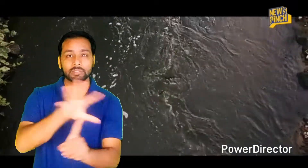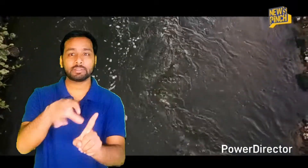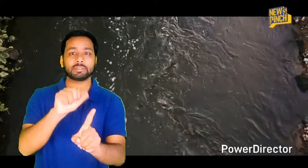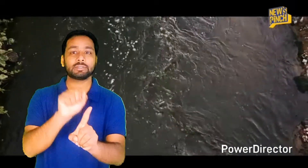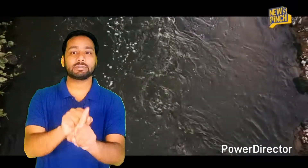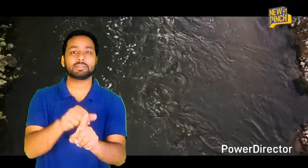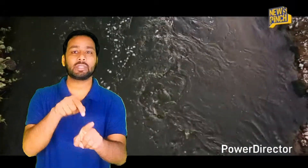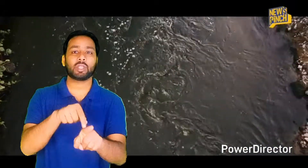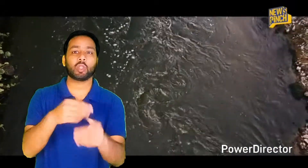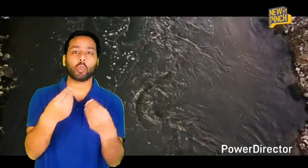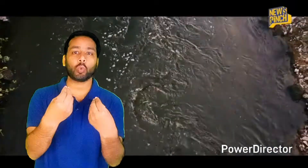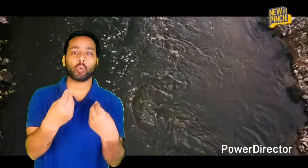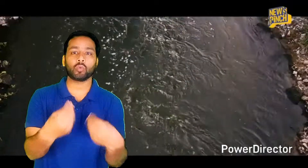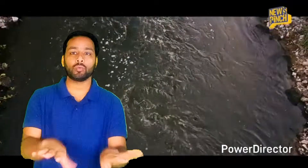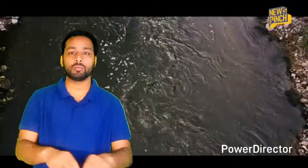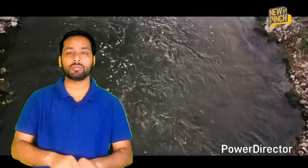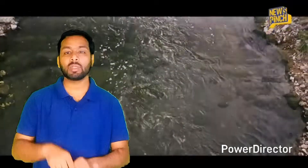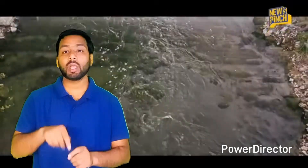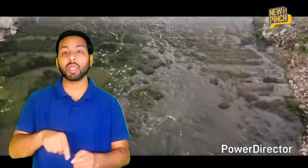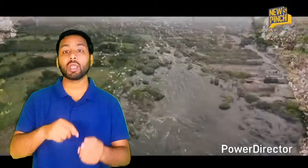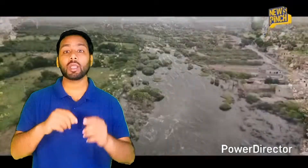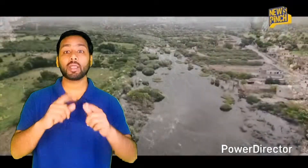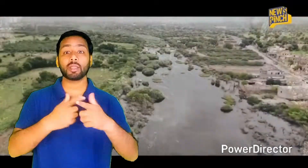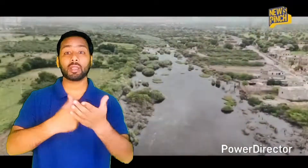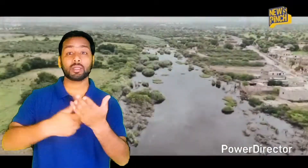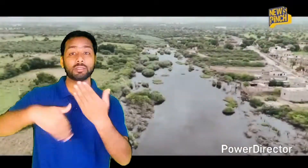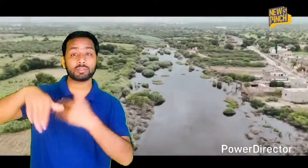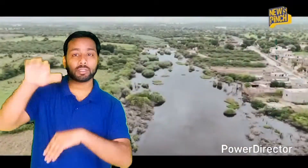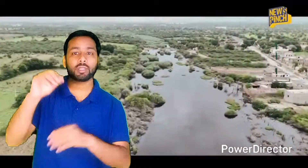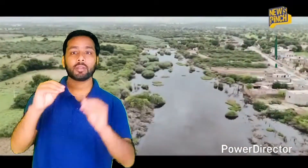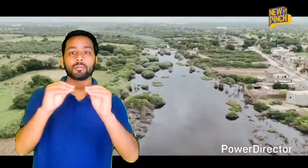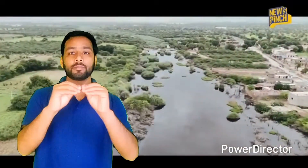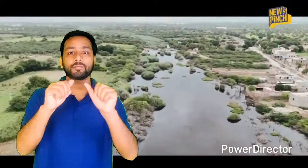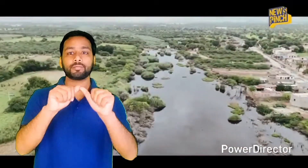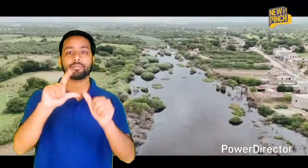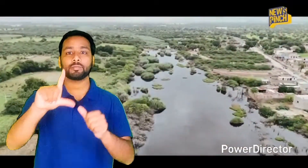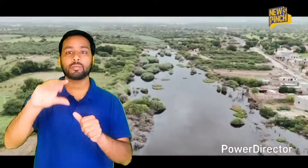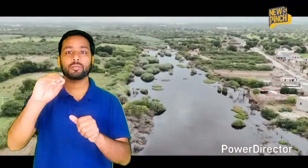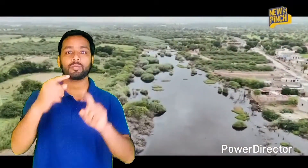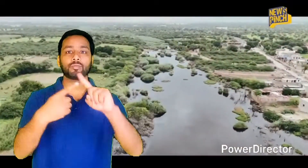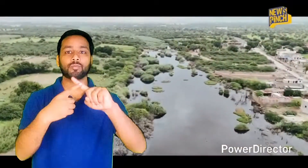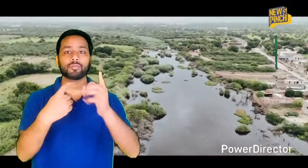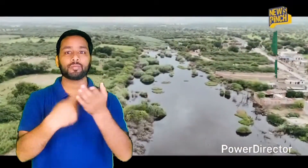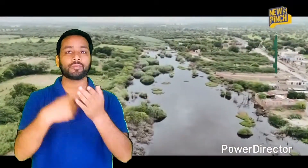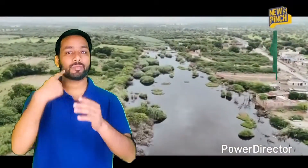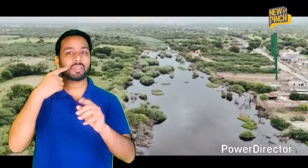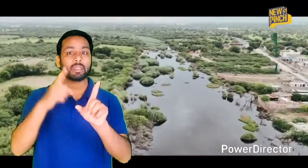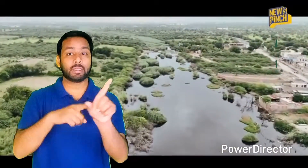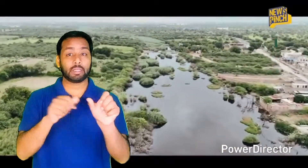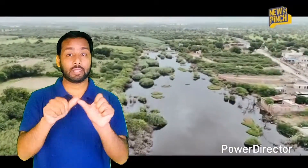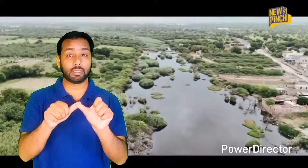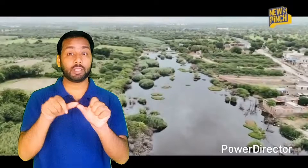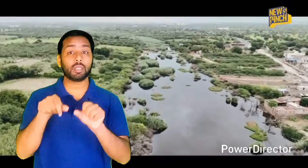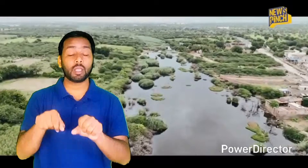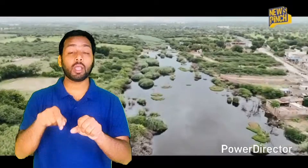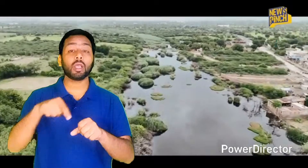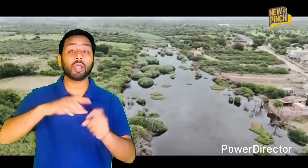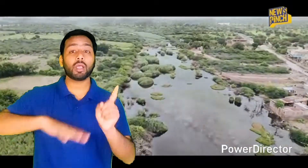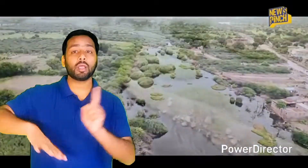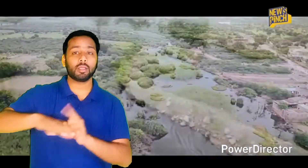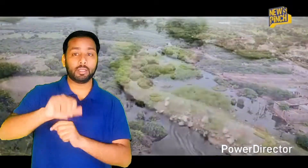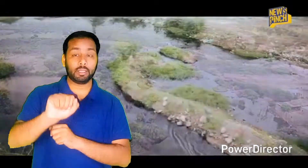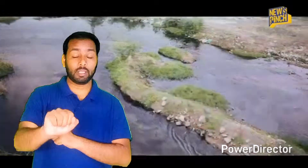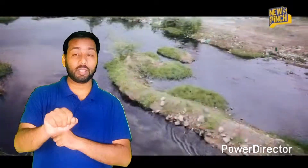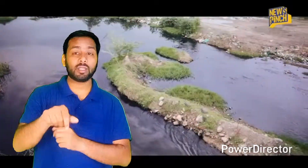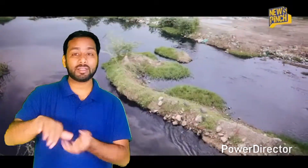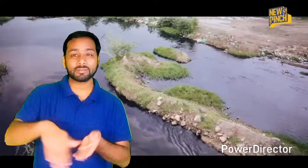मरने की बारी। जसिंता किरकेट्टा की कविता है और इस गांव पर बालोतरा जिले के उसमें पूरे हूबहू लागू हो रही है। ये नदी मर चुकी